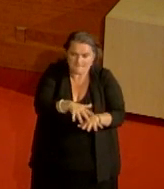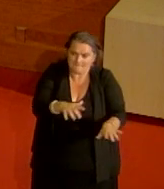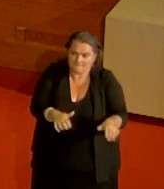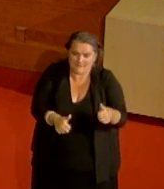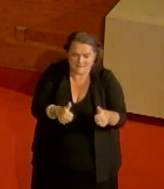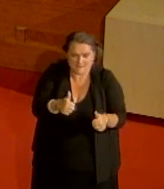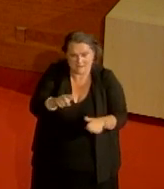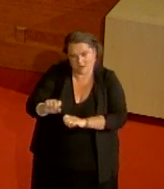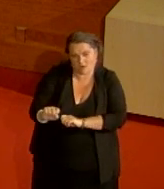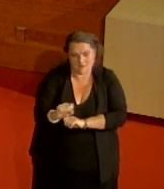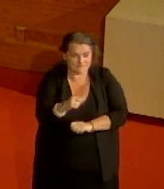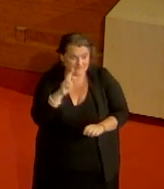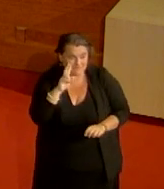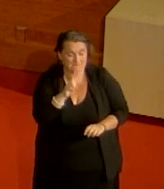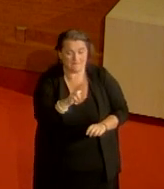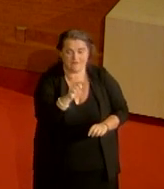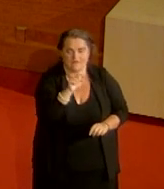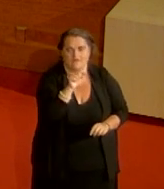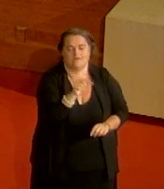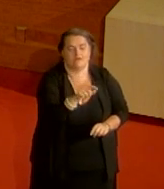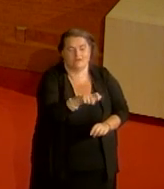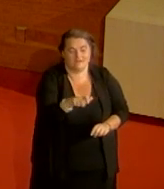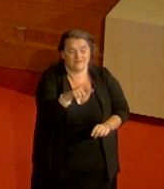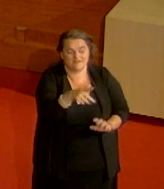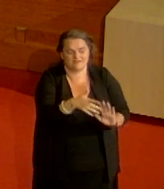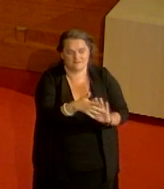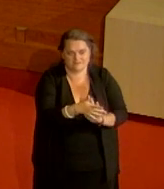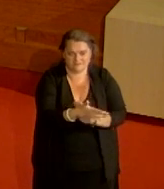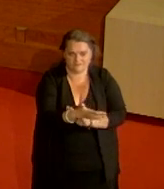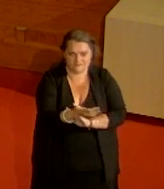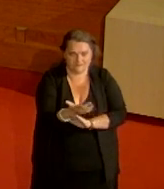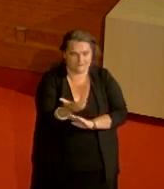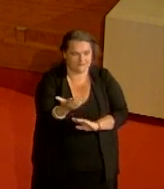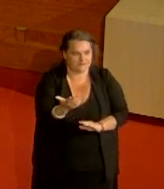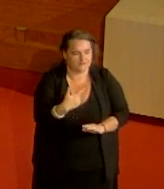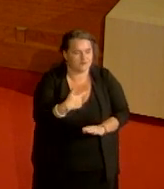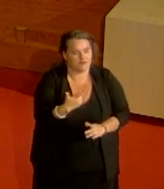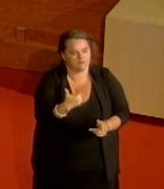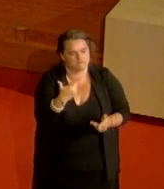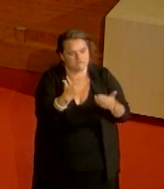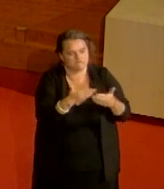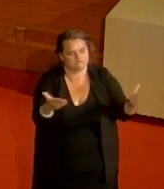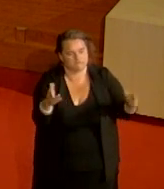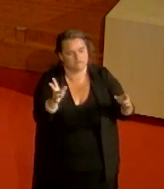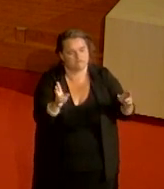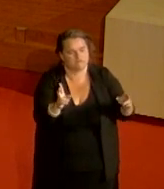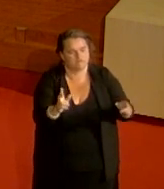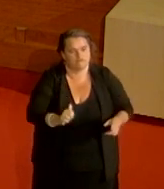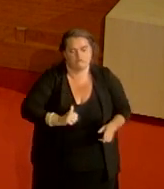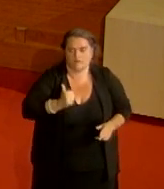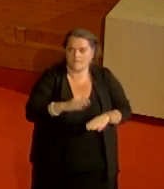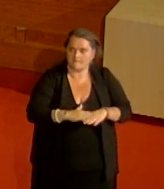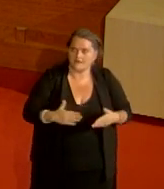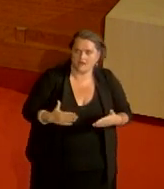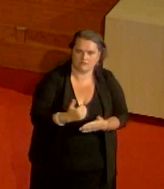pasando por alto que en esa acumulación de ojos caben todo tipo de escenas y situaciones en las que normalmente lo más